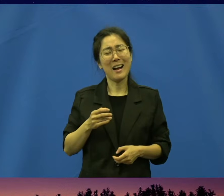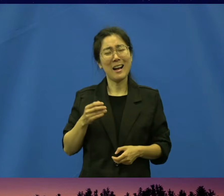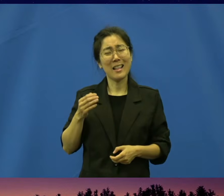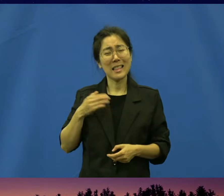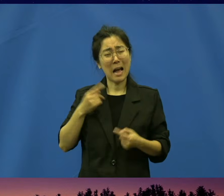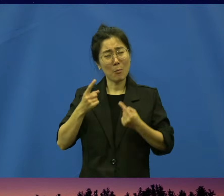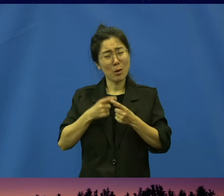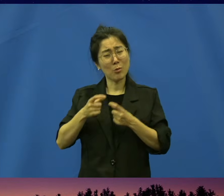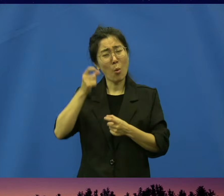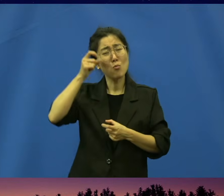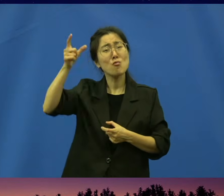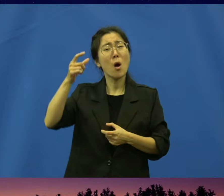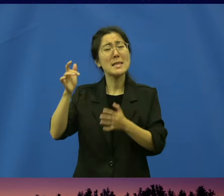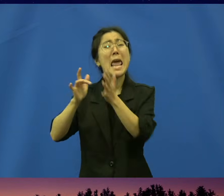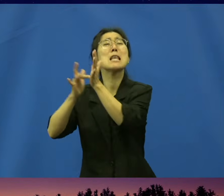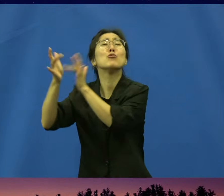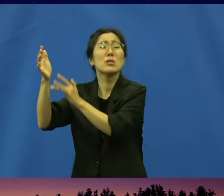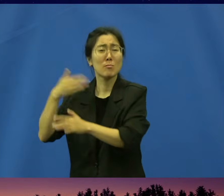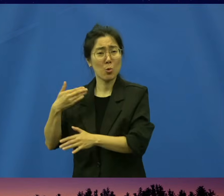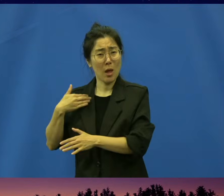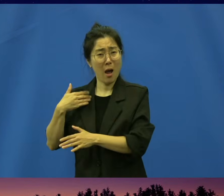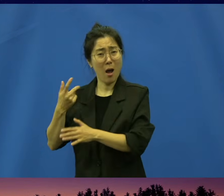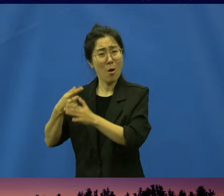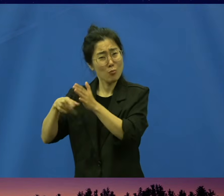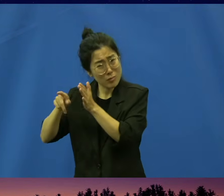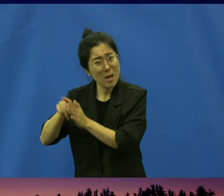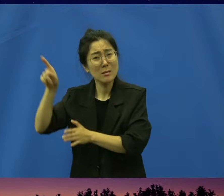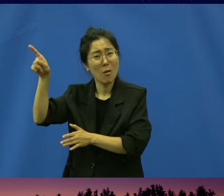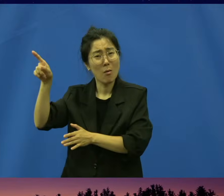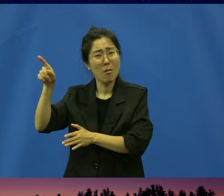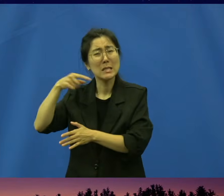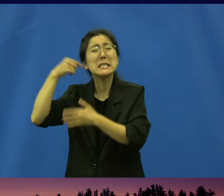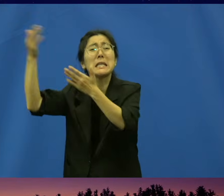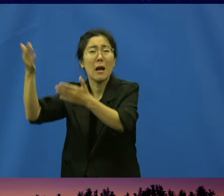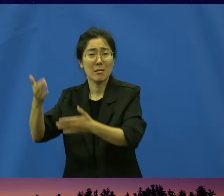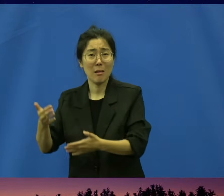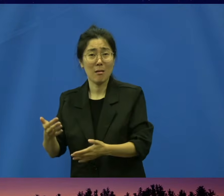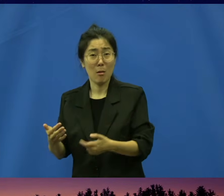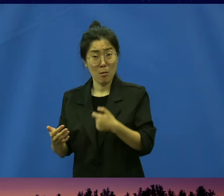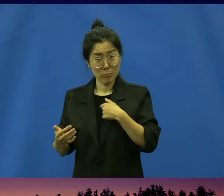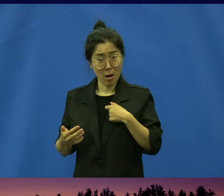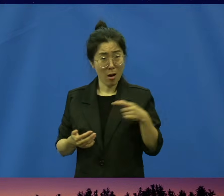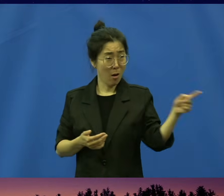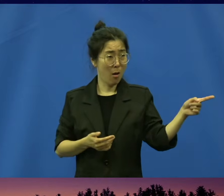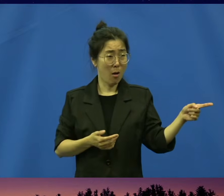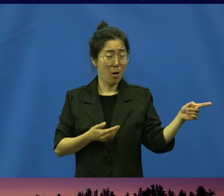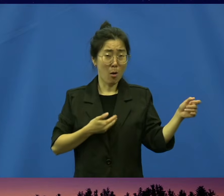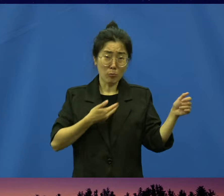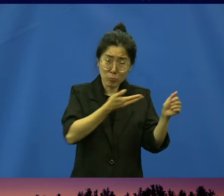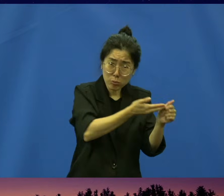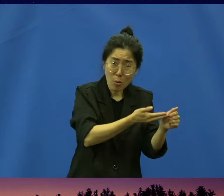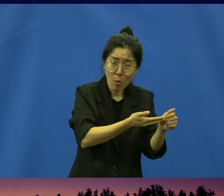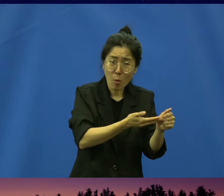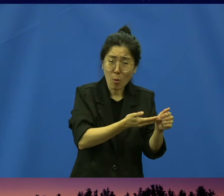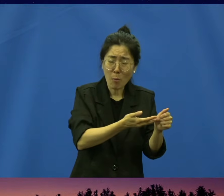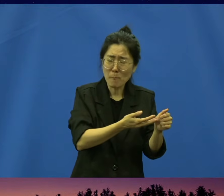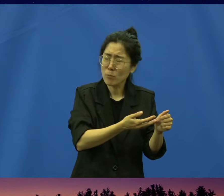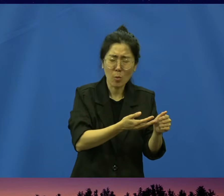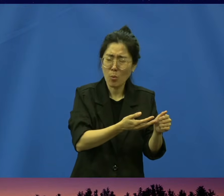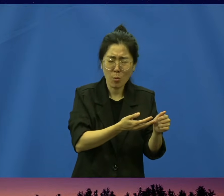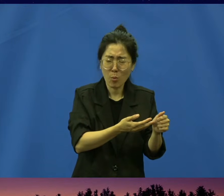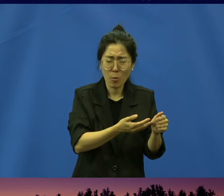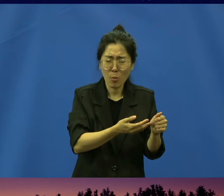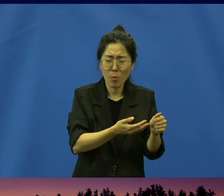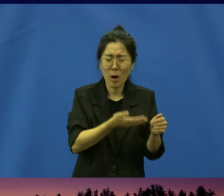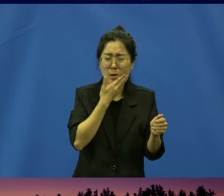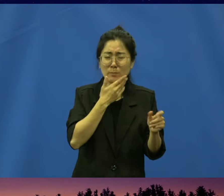사랑하시고 그를 위해 돌아가셨고 그를 지금 빚어가면서 귀한 그릇으로 나름대로 쓰고 계신다는 것을 생각하게 될